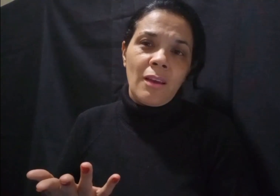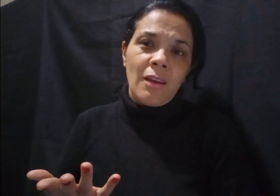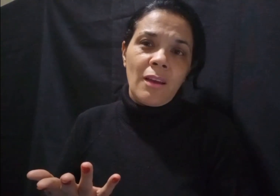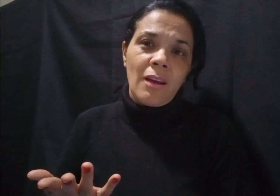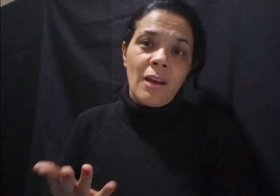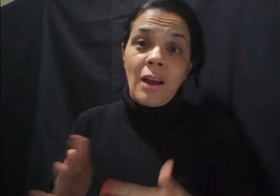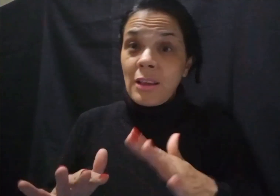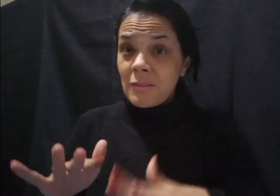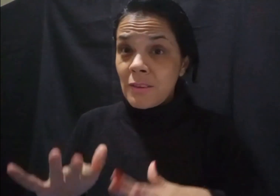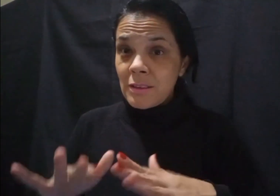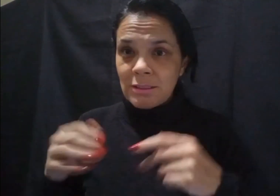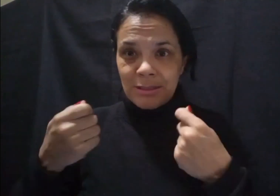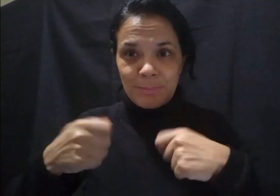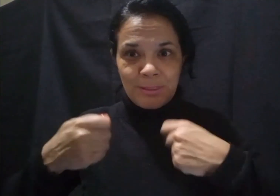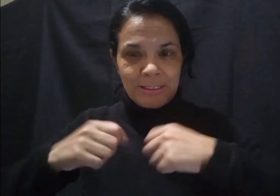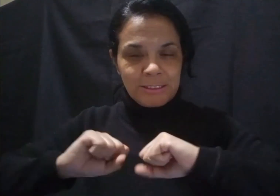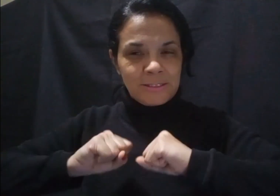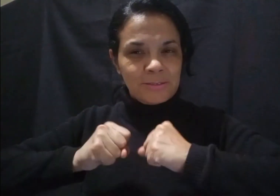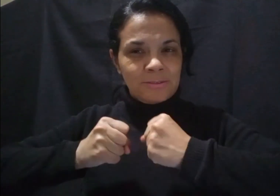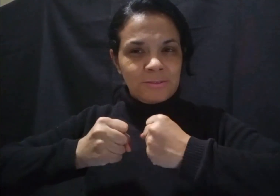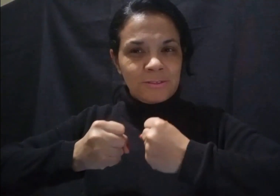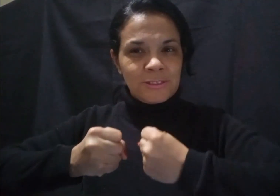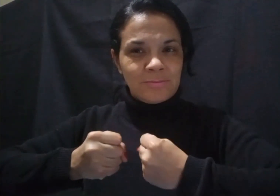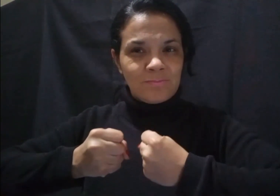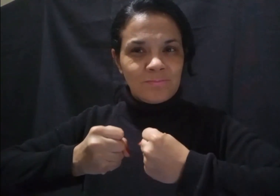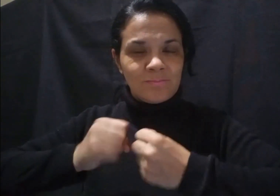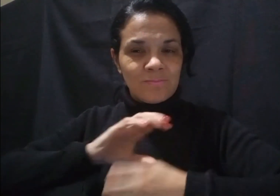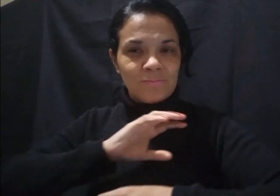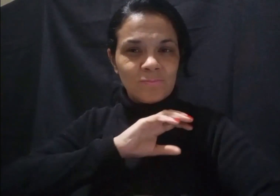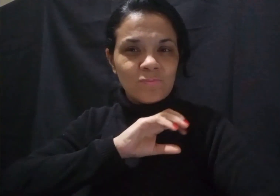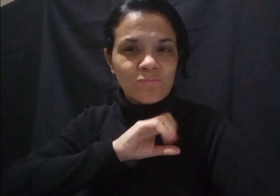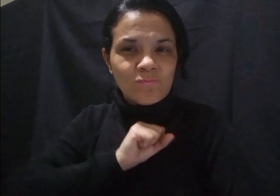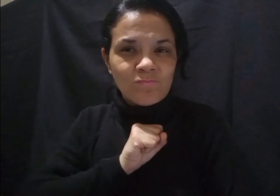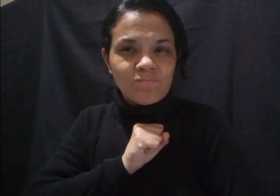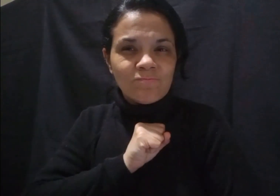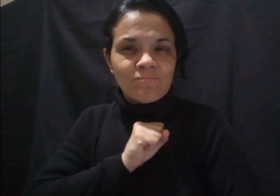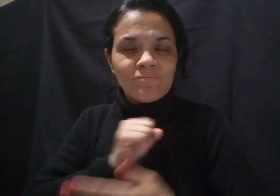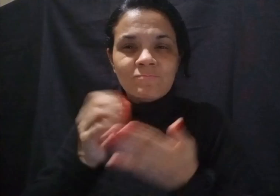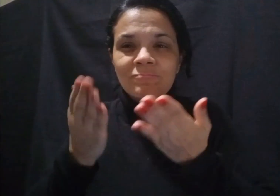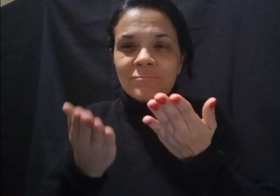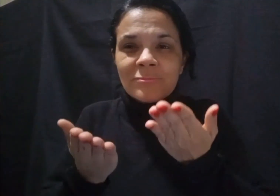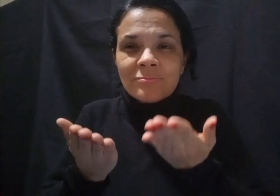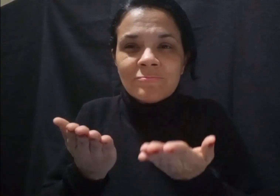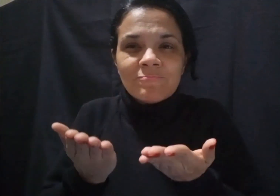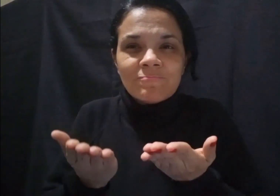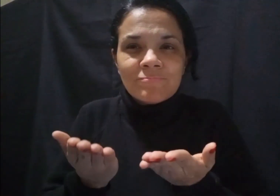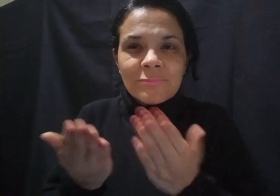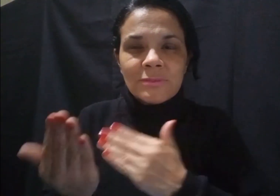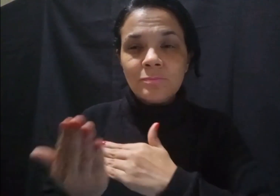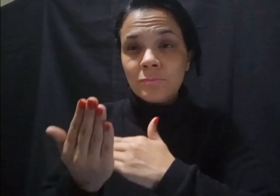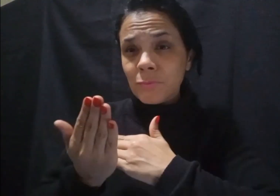despertar em nós essa fortaleza, esse amor e esse equilíbrio que nos conduzem à verdadeira